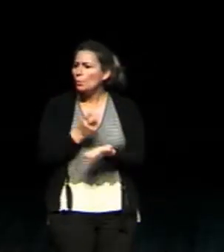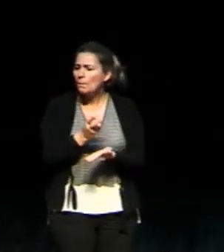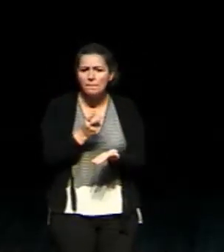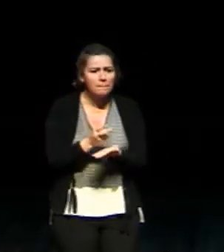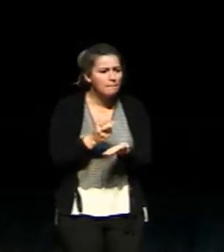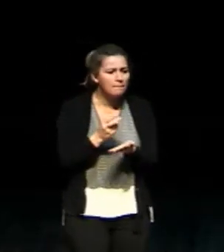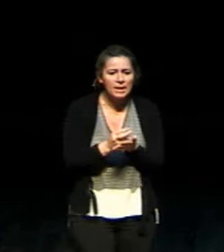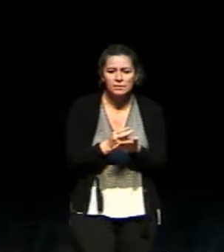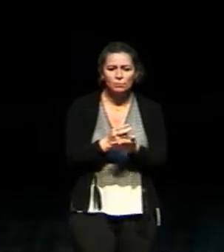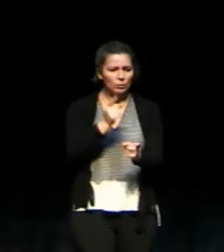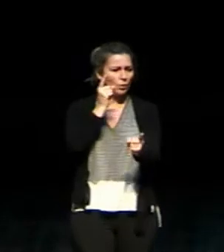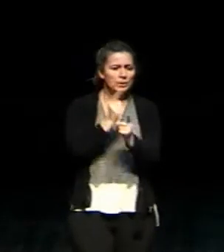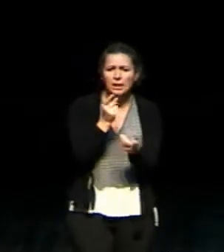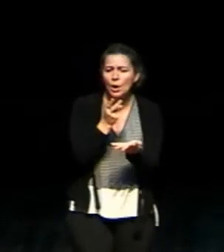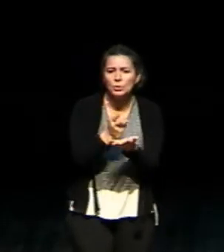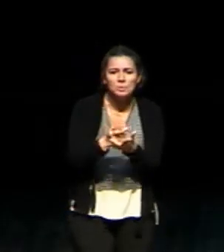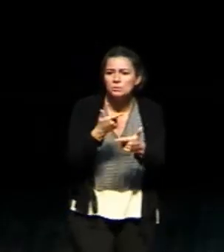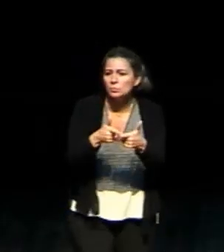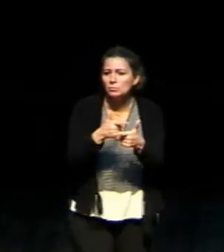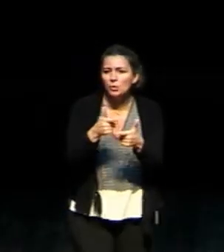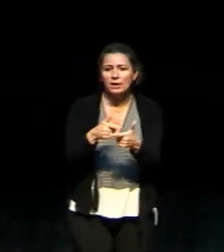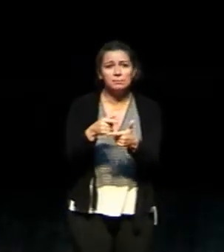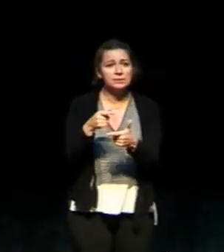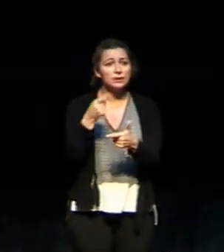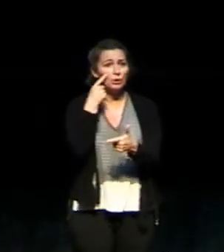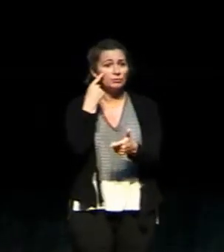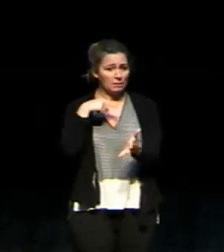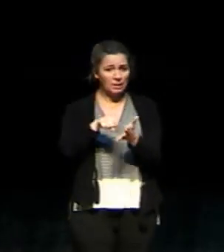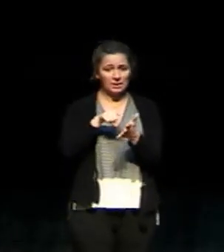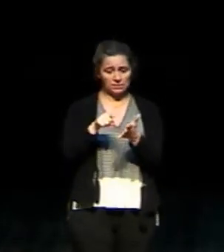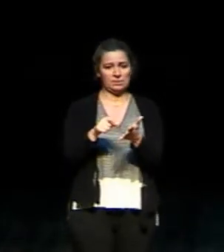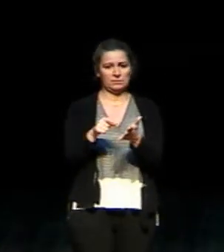eu sempre percebia os relatos dos alunos